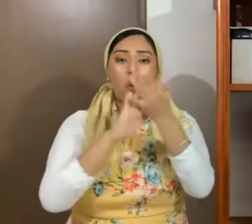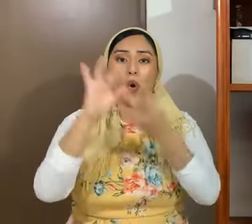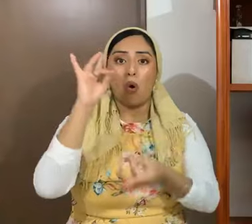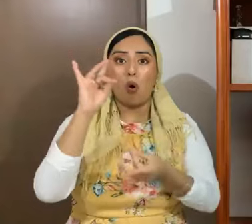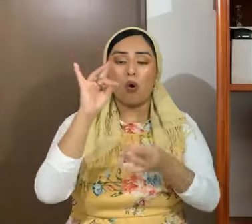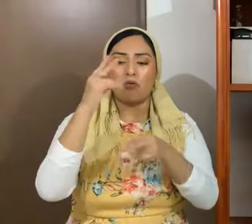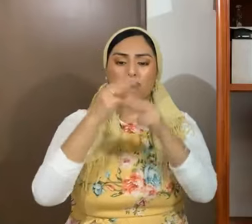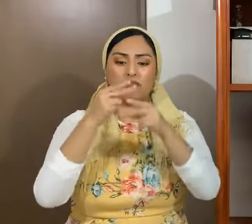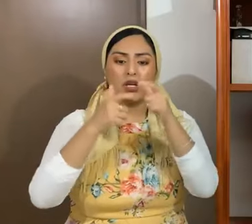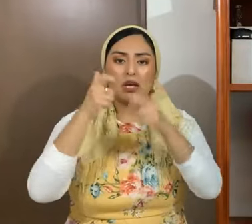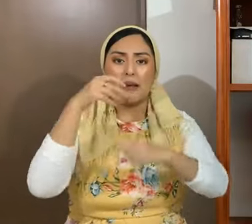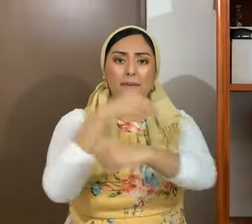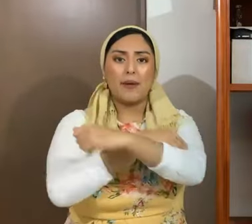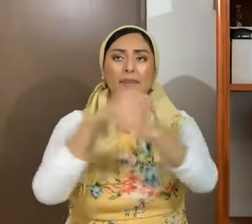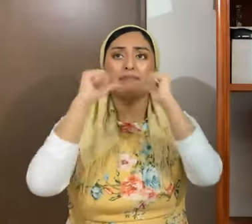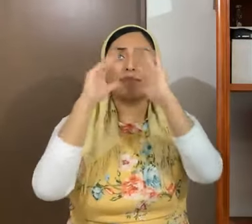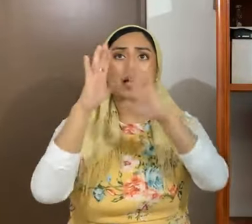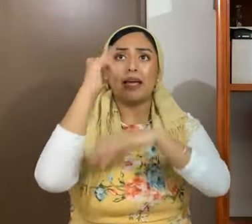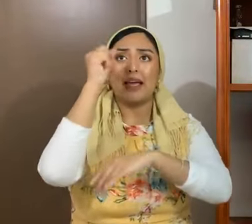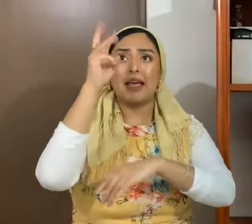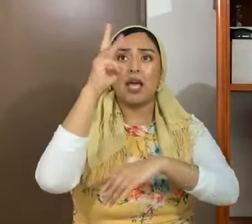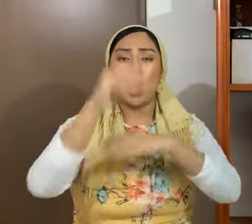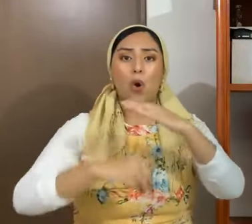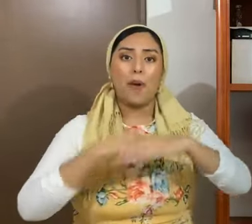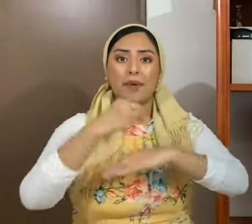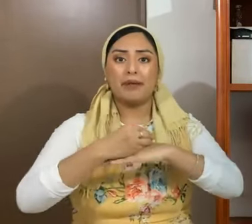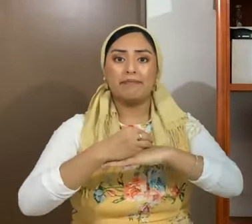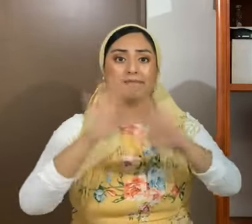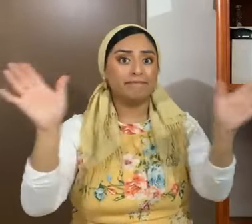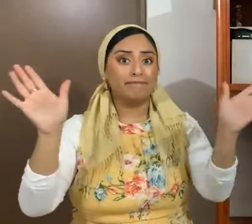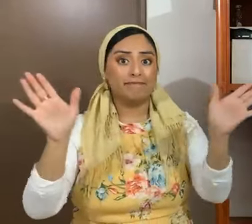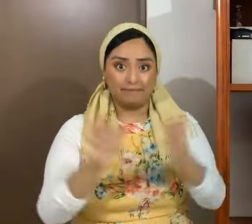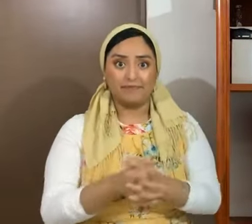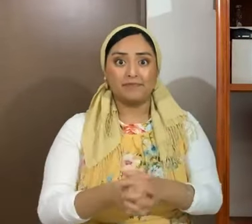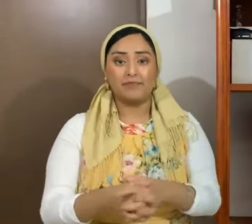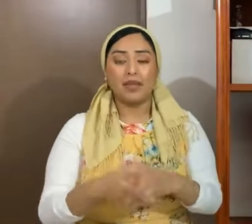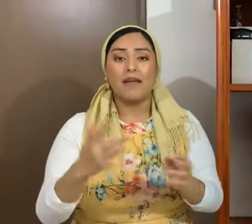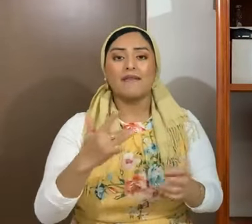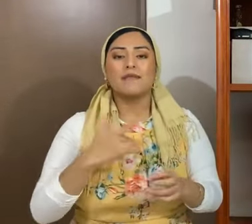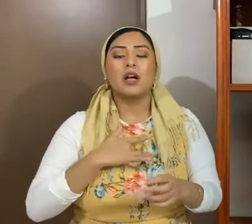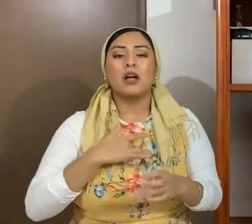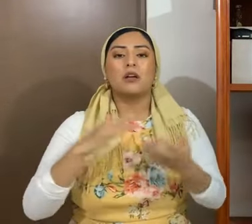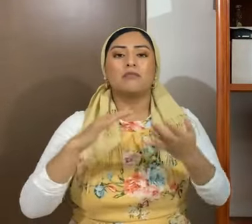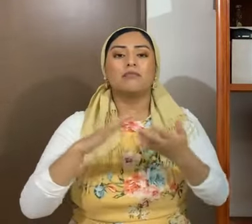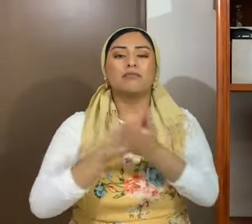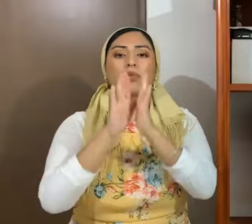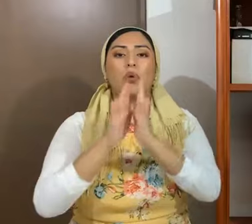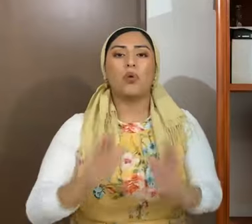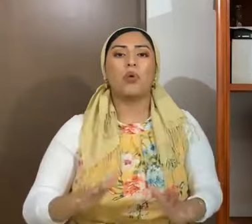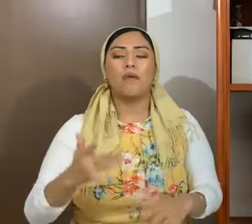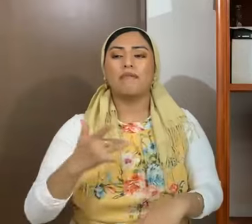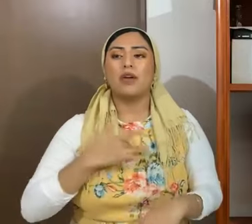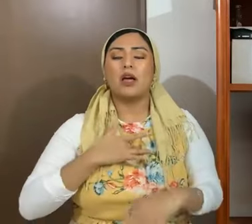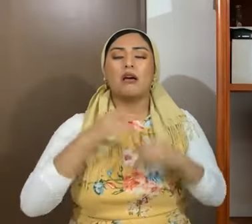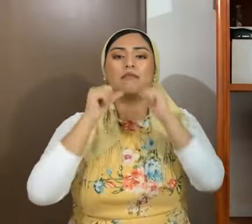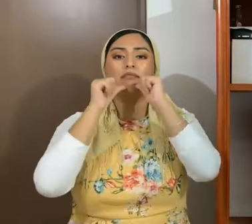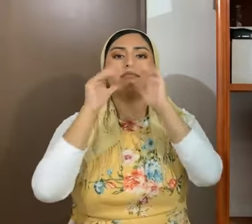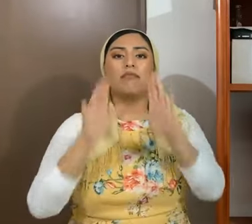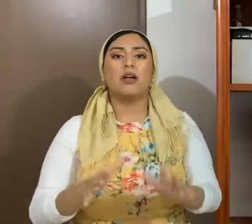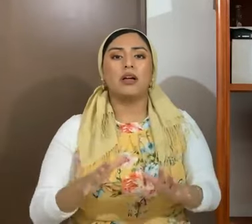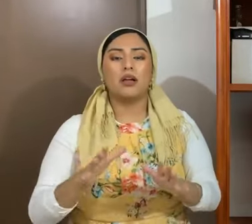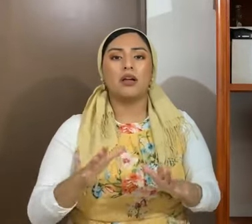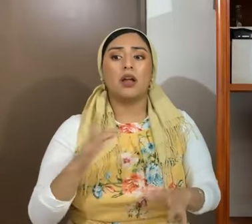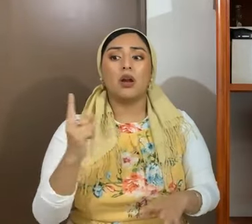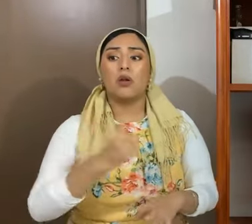HaKodesh, en el nombre bendito y poderoso de Yahshua HaMashiach, Omen, Beomen. Y entonces así sentimos shalom, sentimos bendición de